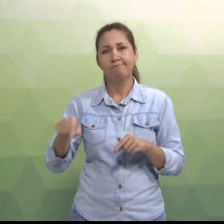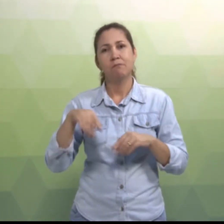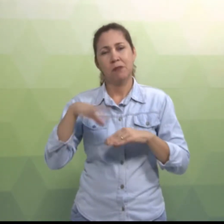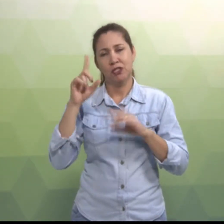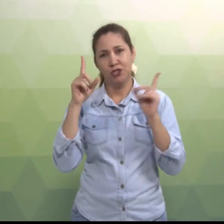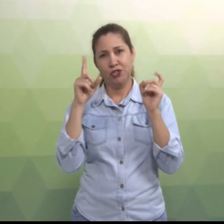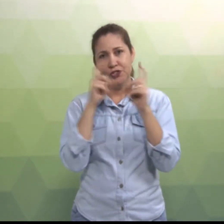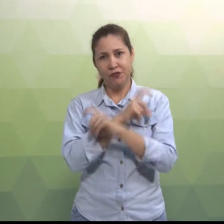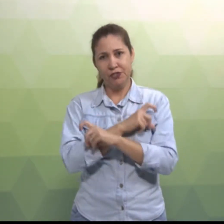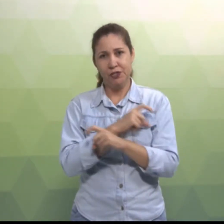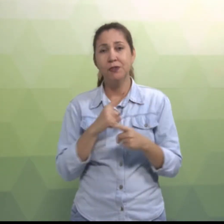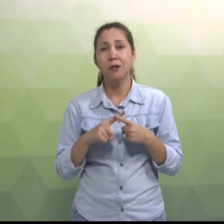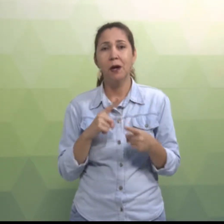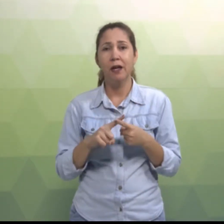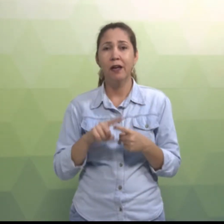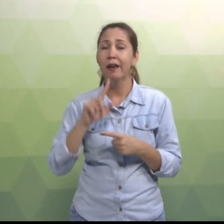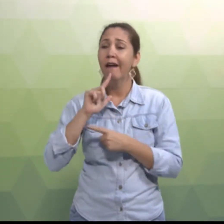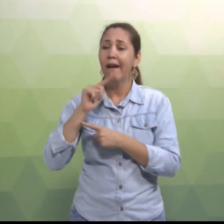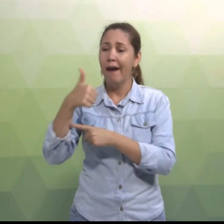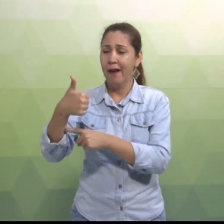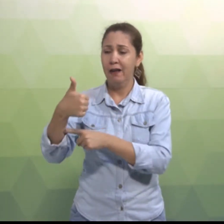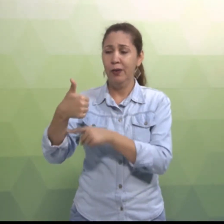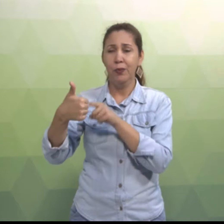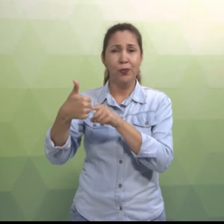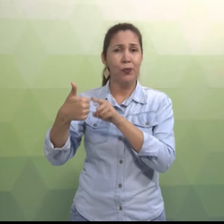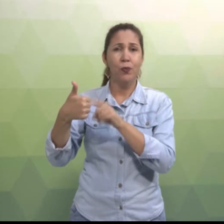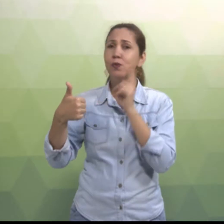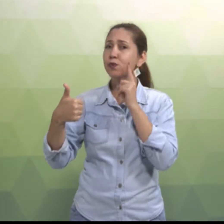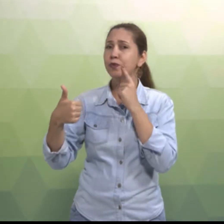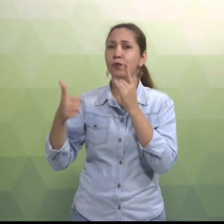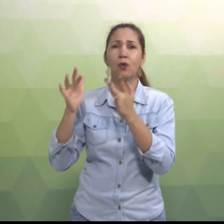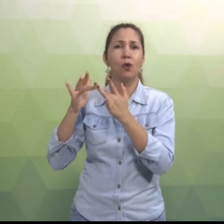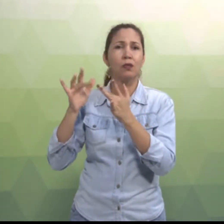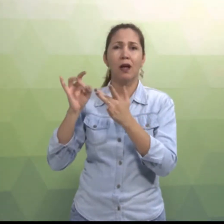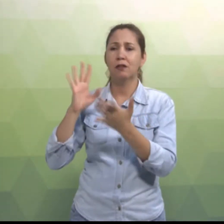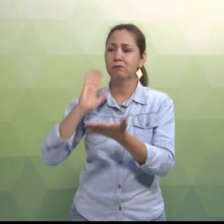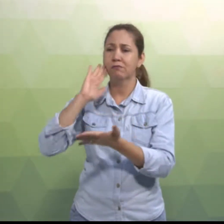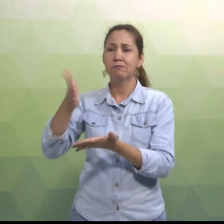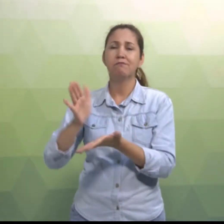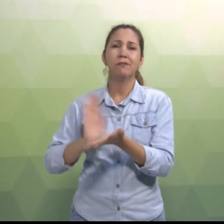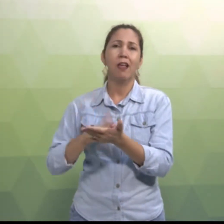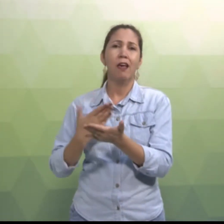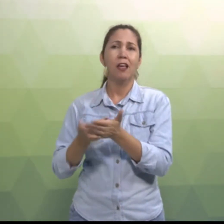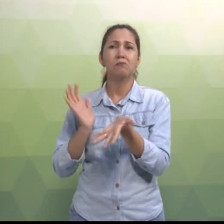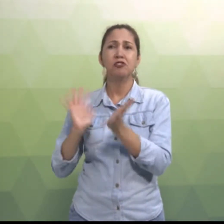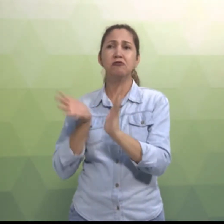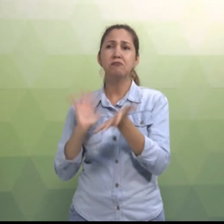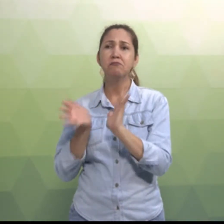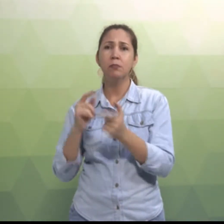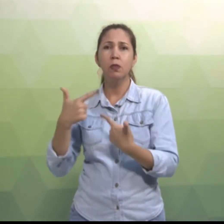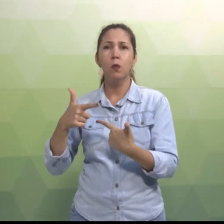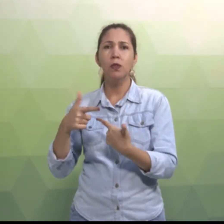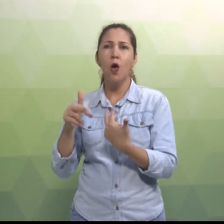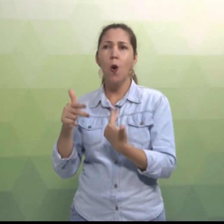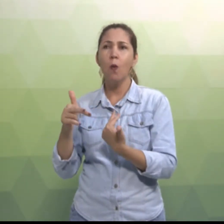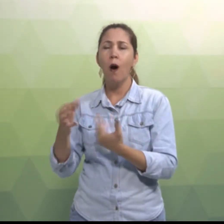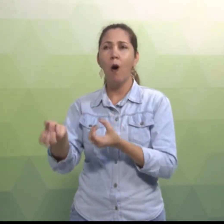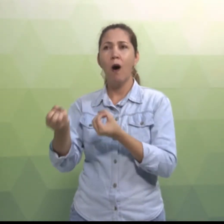Então, há algumas dificuldades nesse processo. Ali o surdo tem contato prioritariamente com o